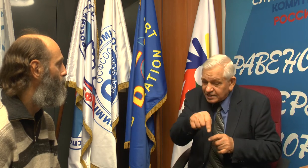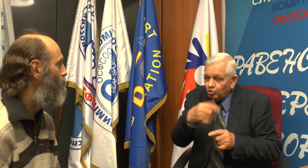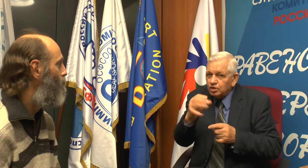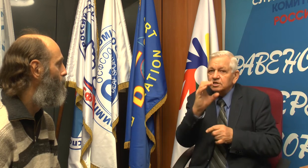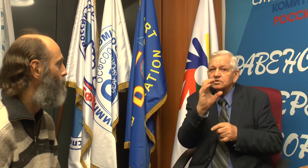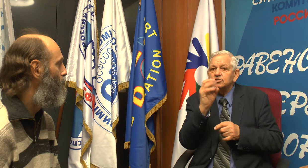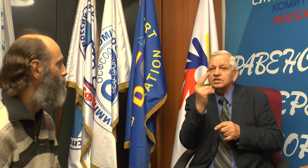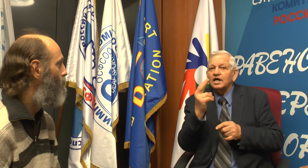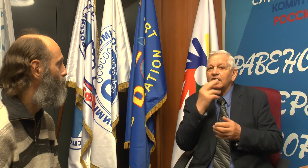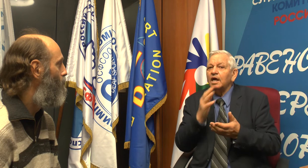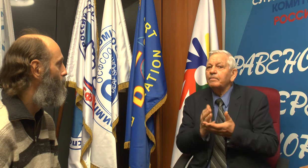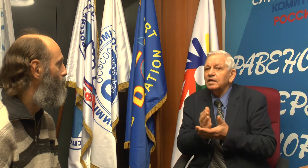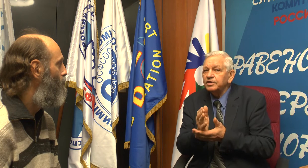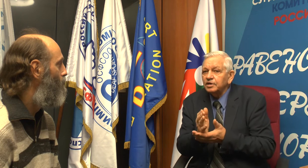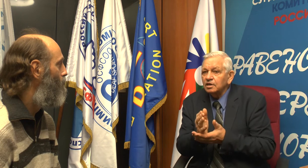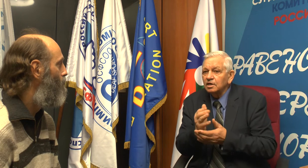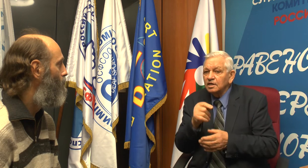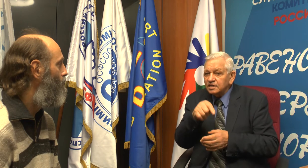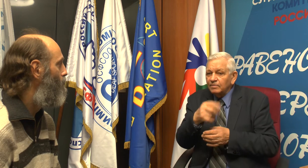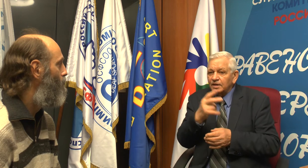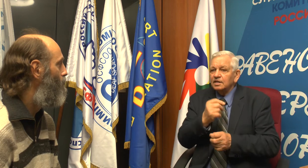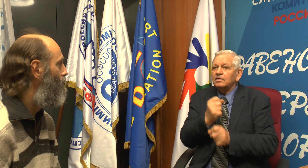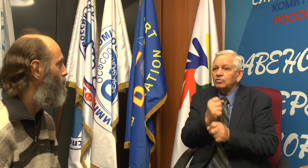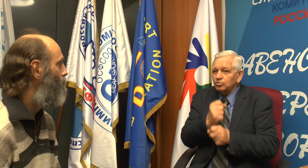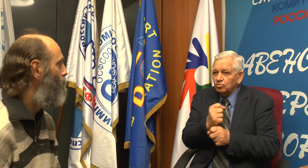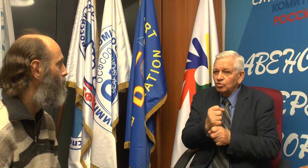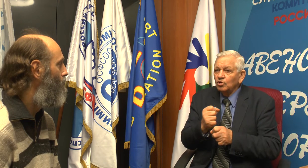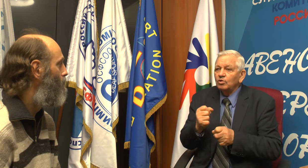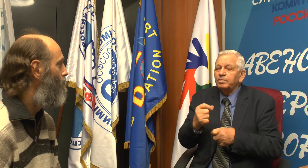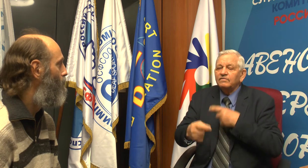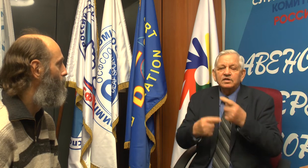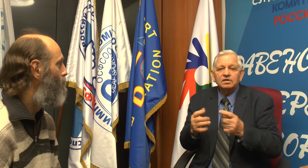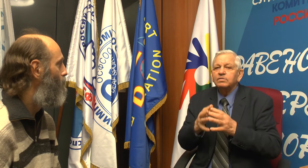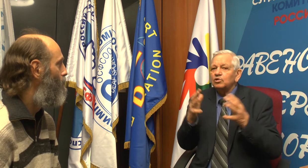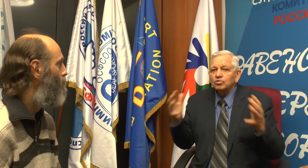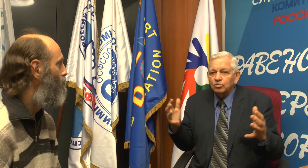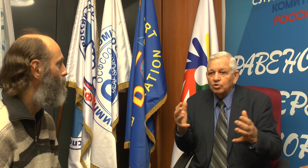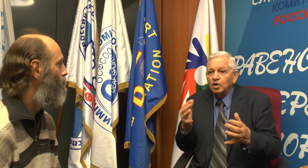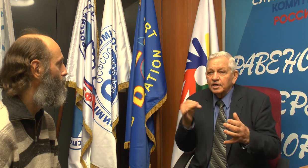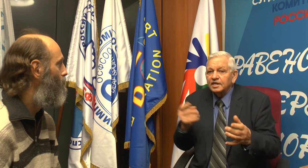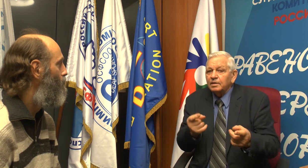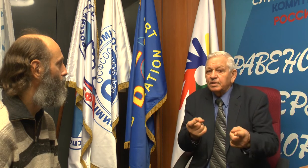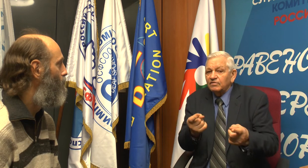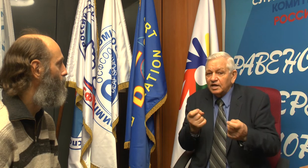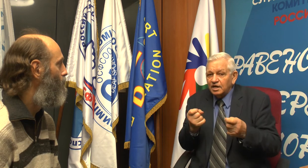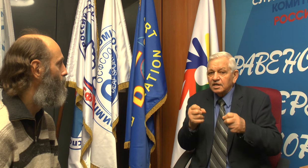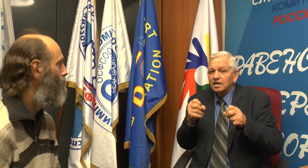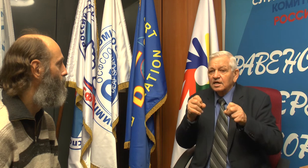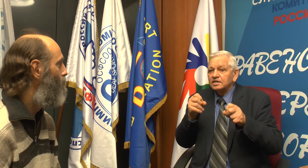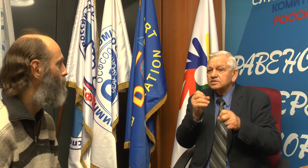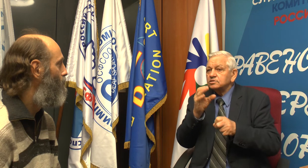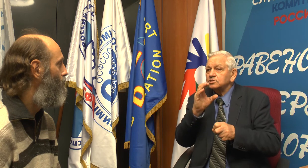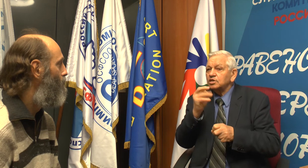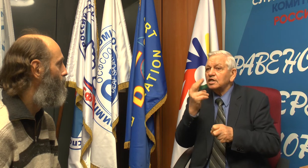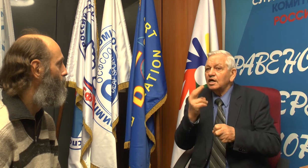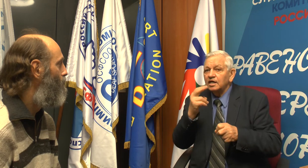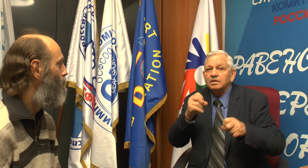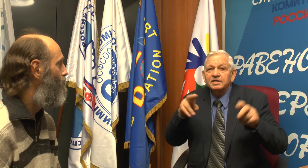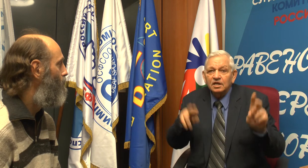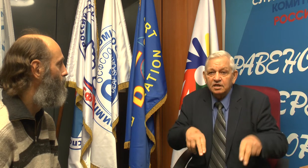уже социальная политика. Там надо работу проводить большую. Надо привлекать социальных